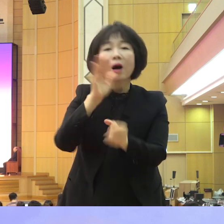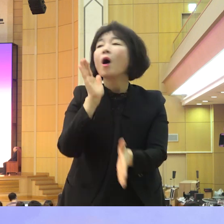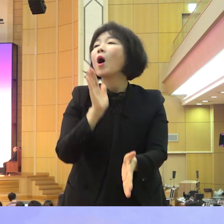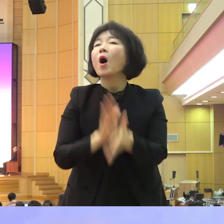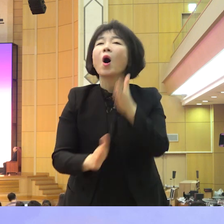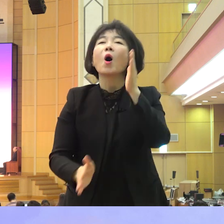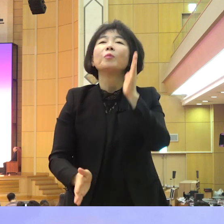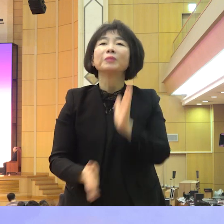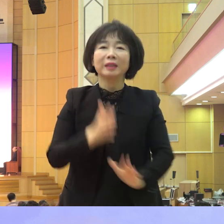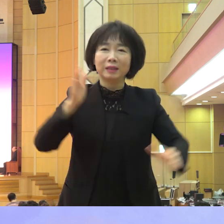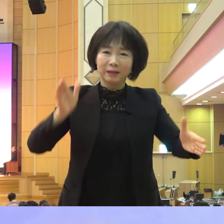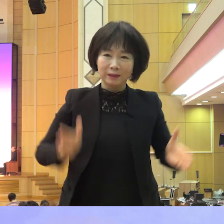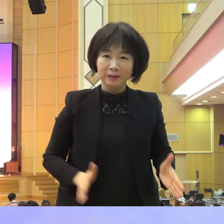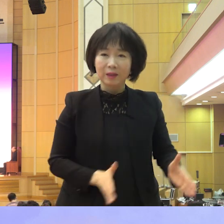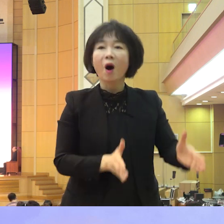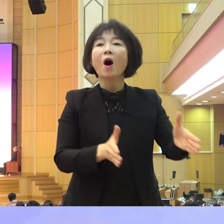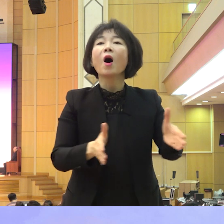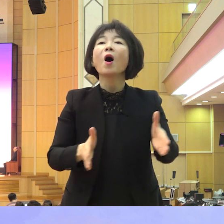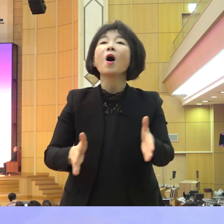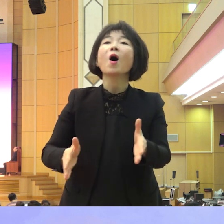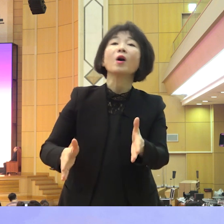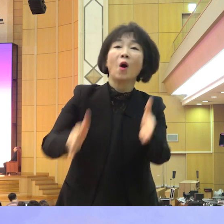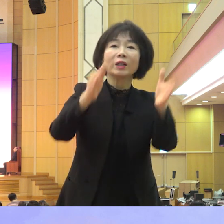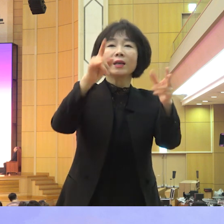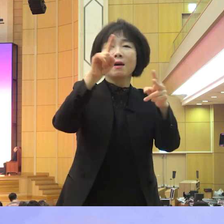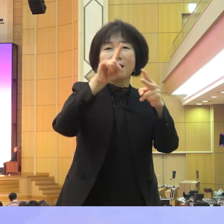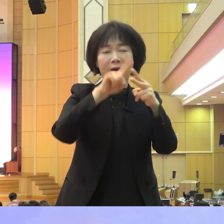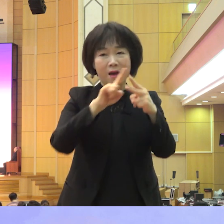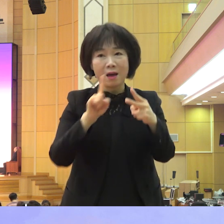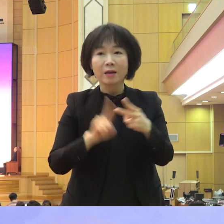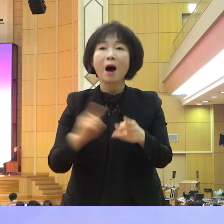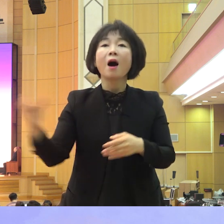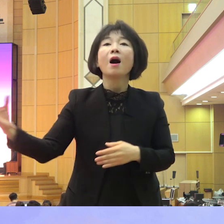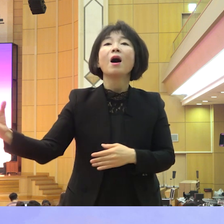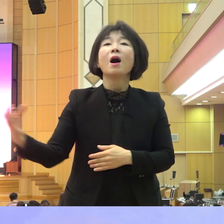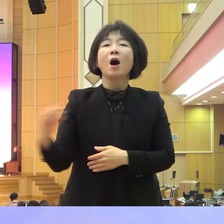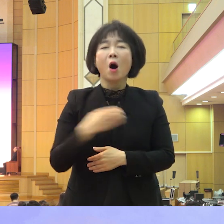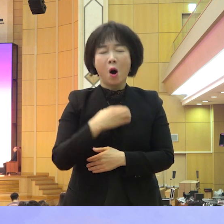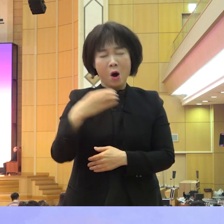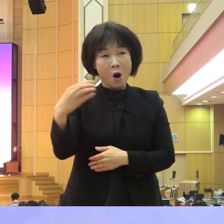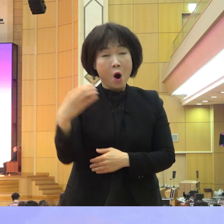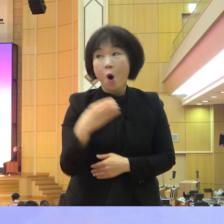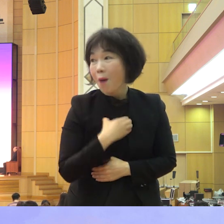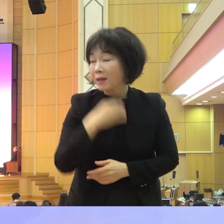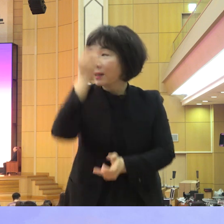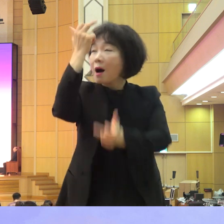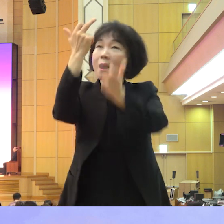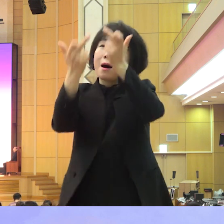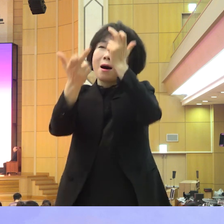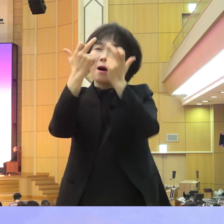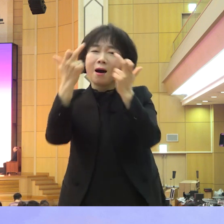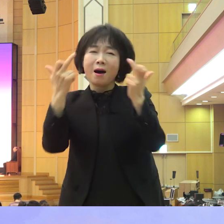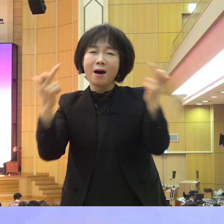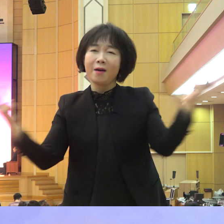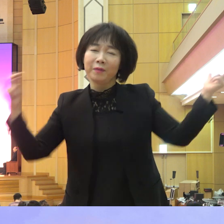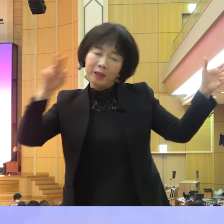사랑 없는 거리에 나 험한